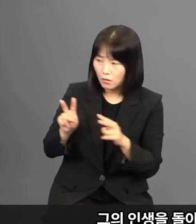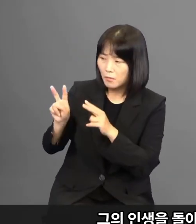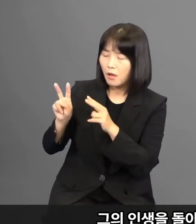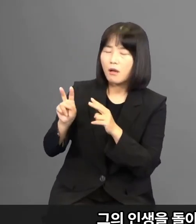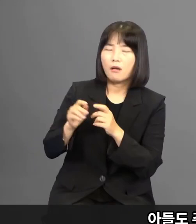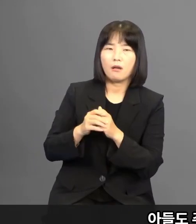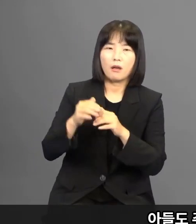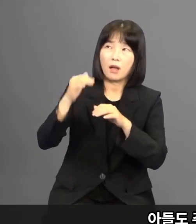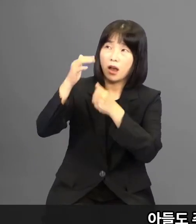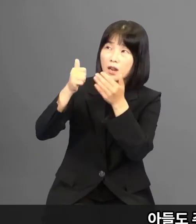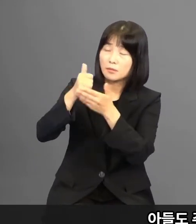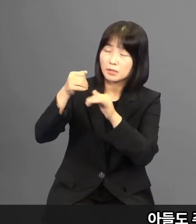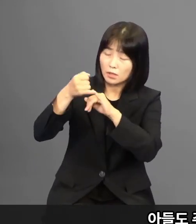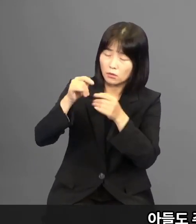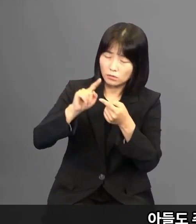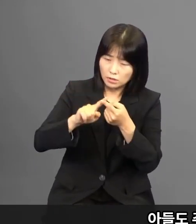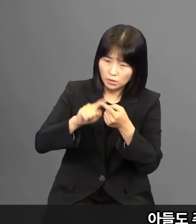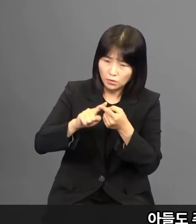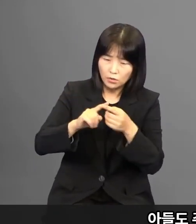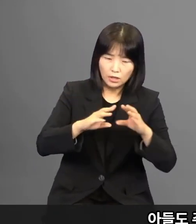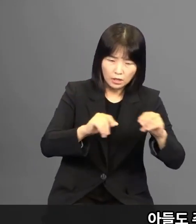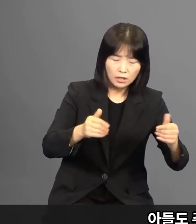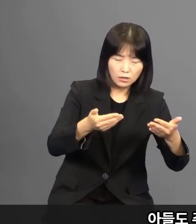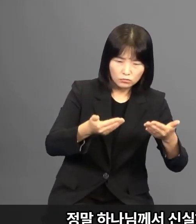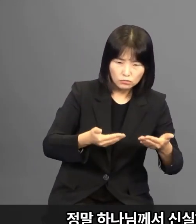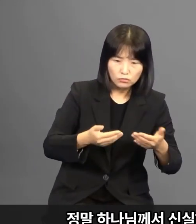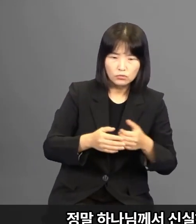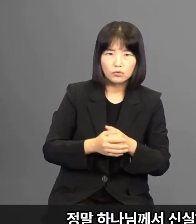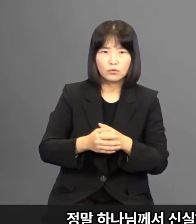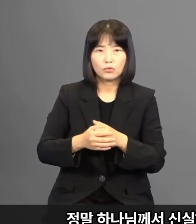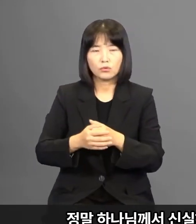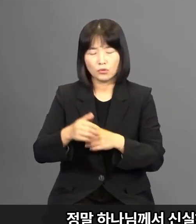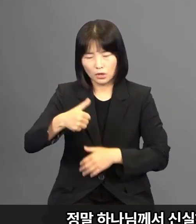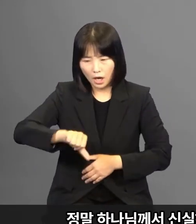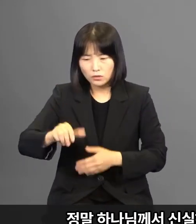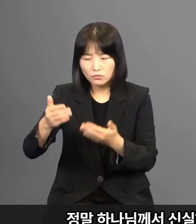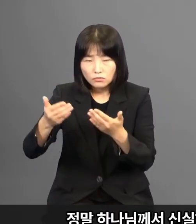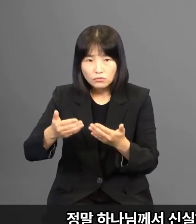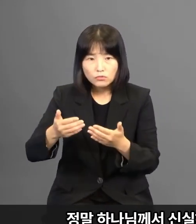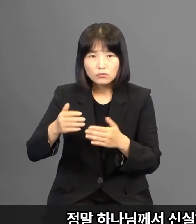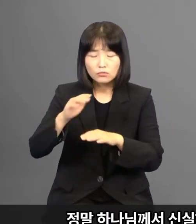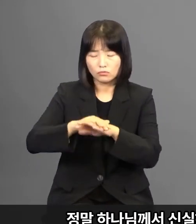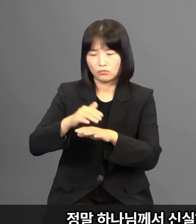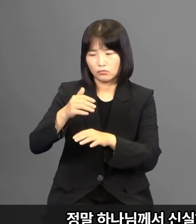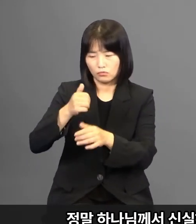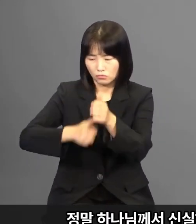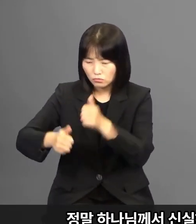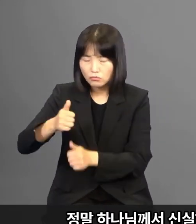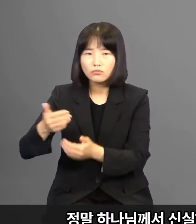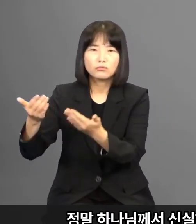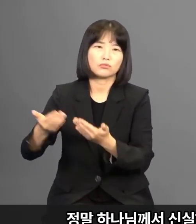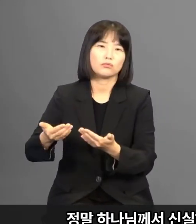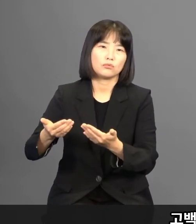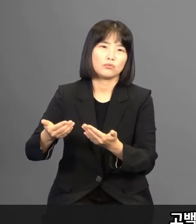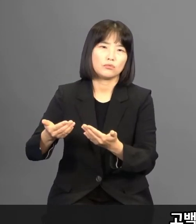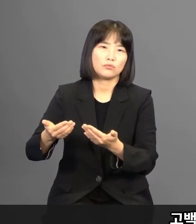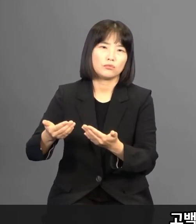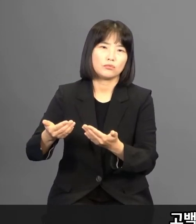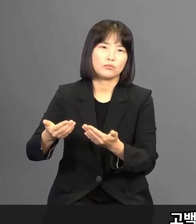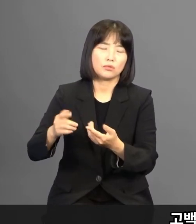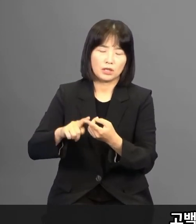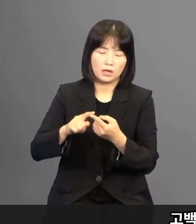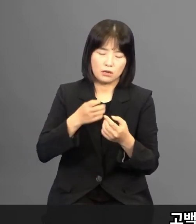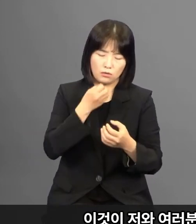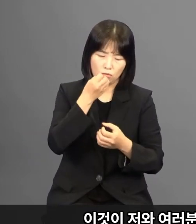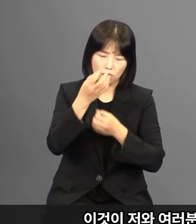땅도 주셨고 아들도 주셨고 자손도 주셨고 정말 하나님께서 신실하게 내 삶을 인도해 주셨구나 라고